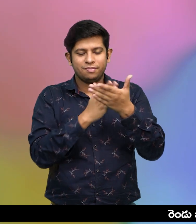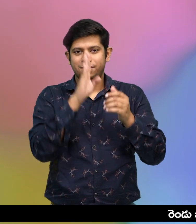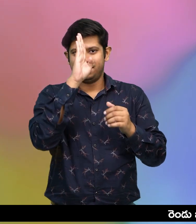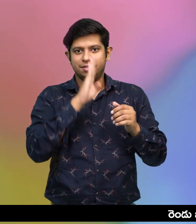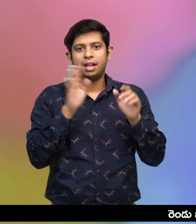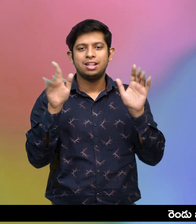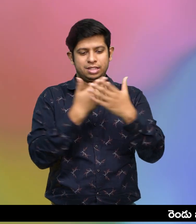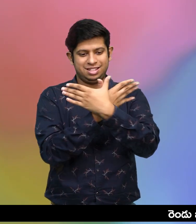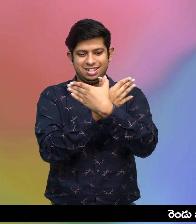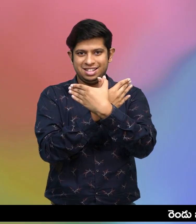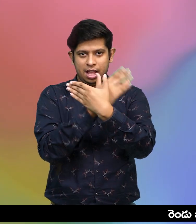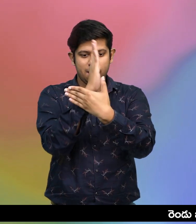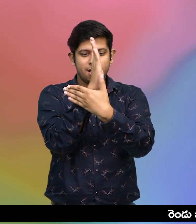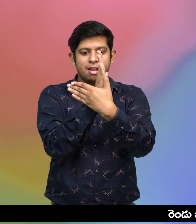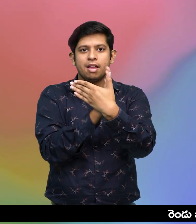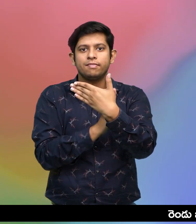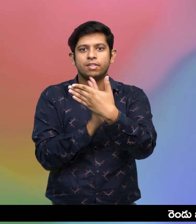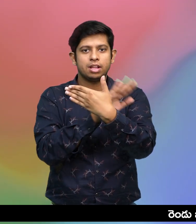2 ఒకే భాగాలుగా విభజించవచ్చు.